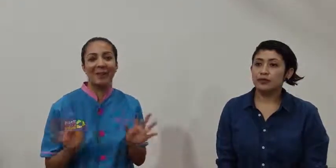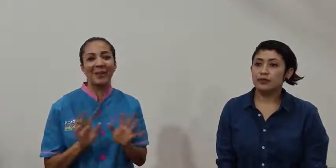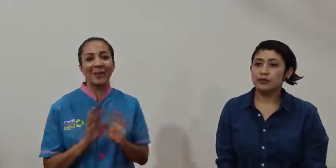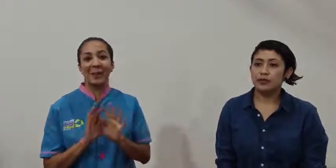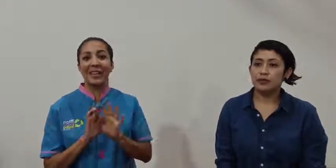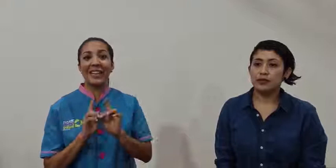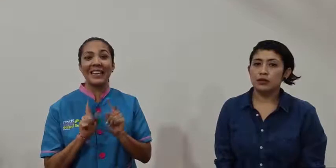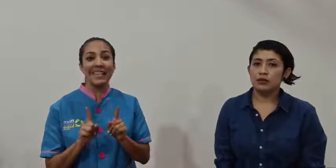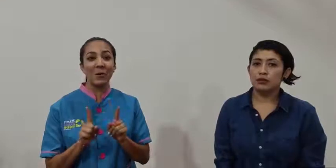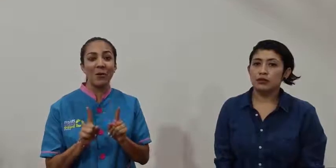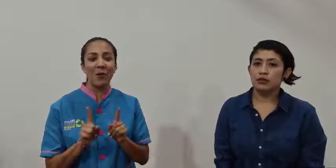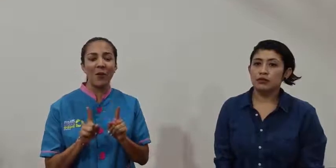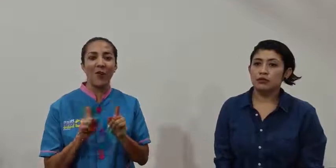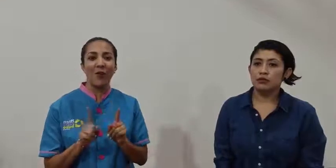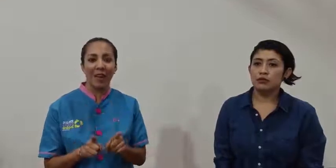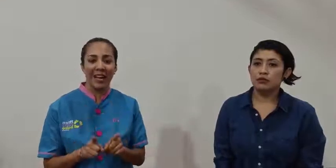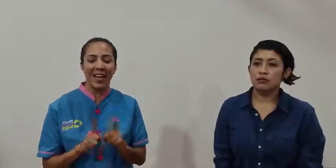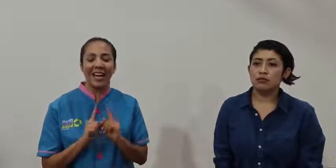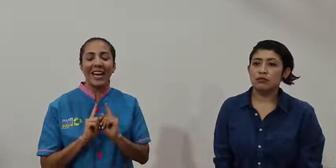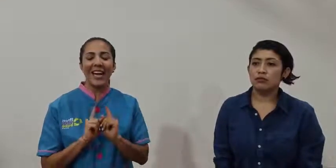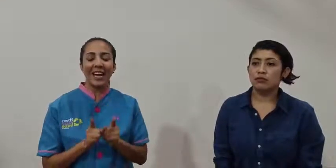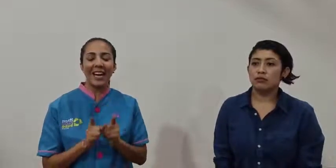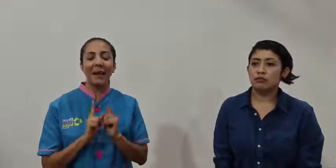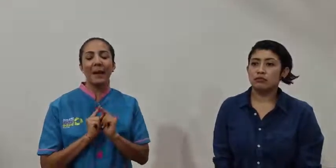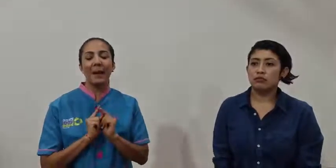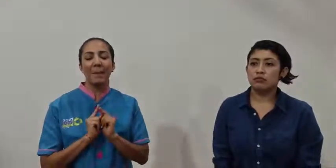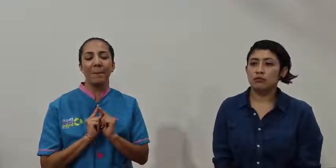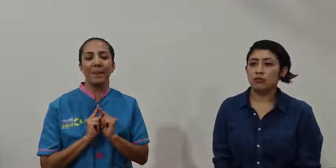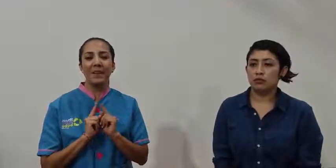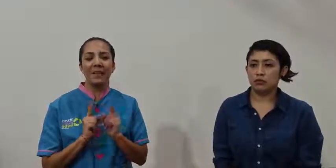bueno, recuerden, el 10 de junio fue el